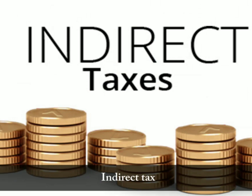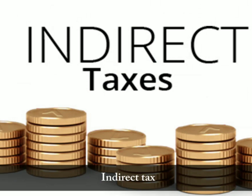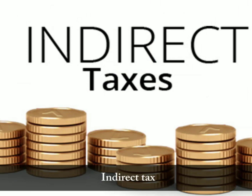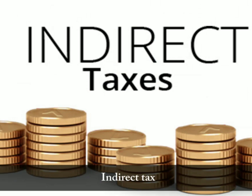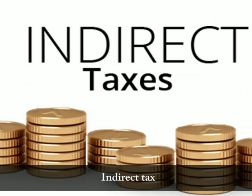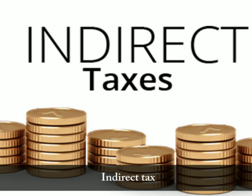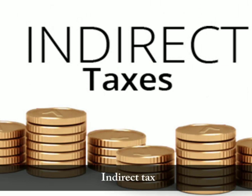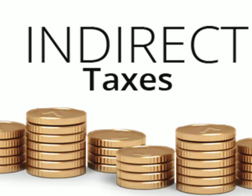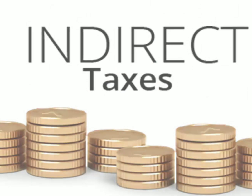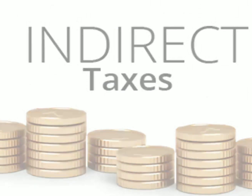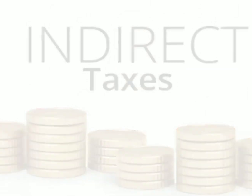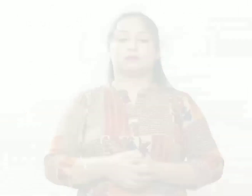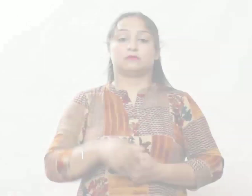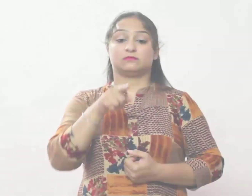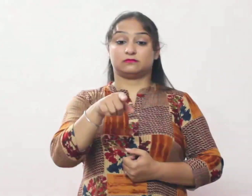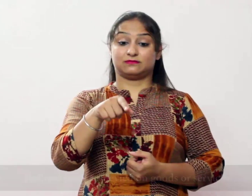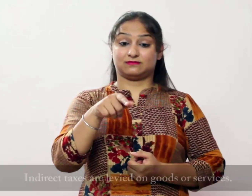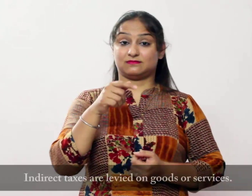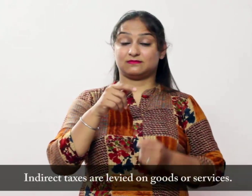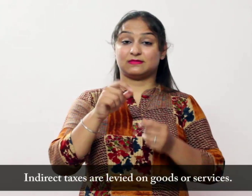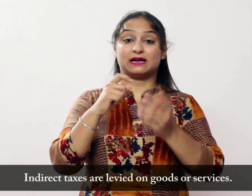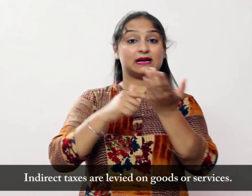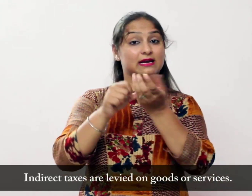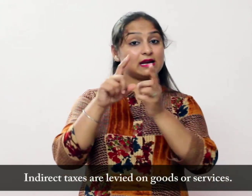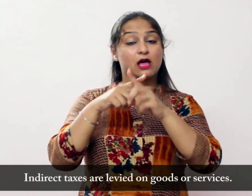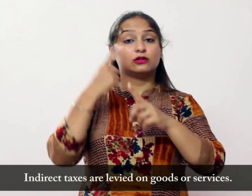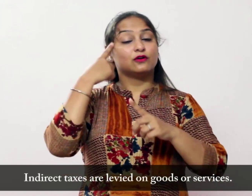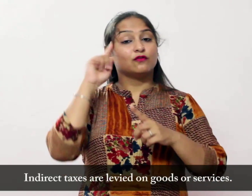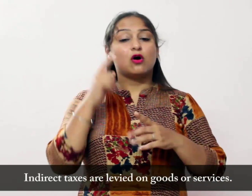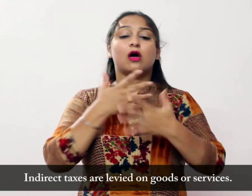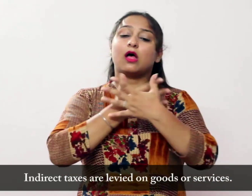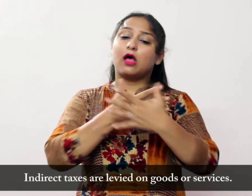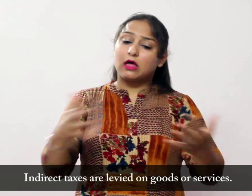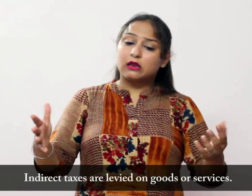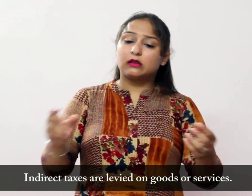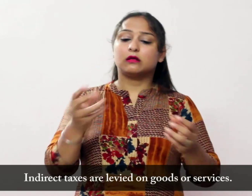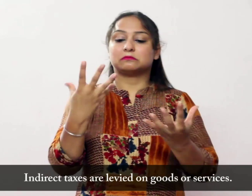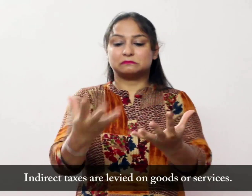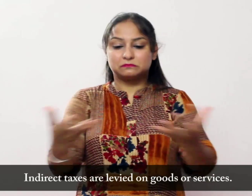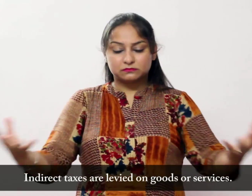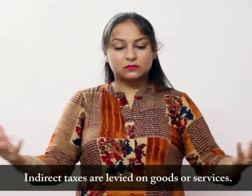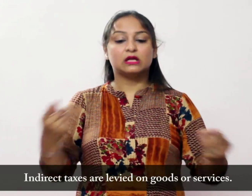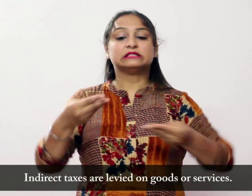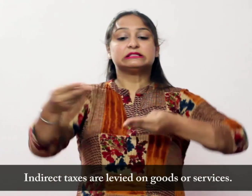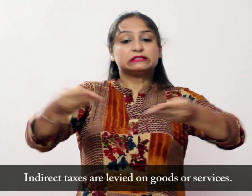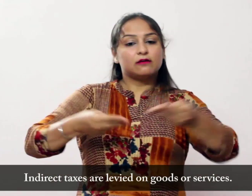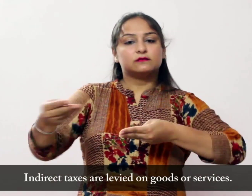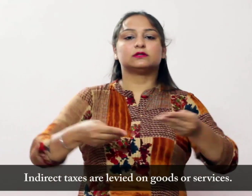अप्रत्यक्ष टैक्स माल या सेवाओं पर लगाया जाता है।